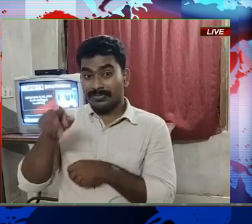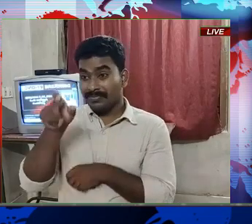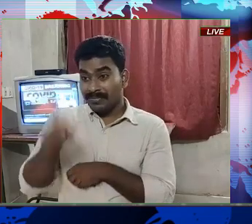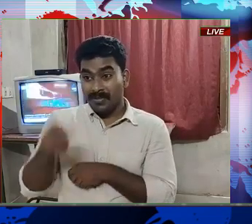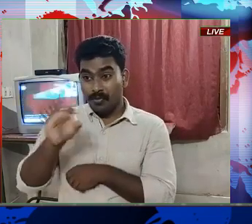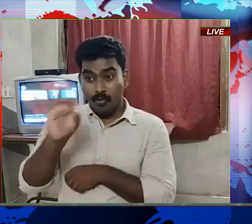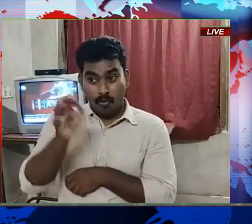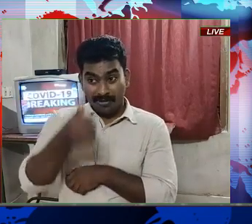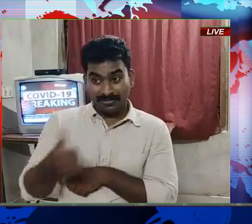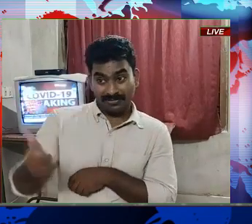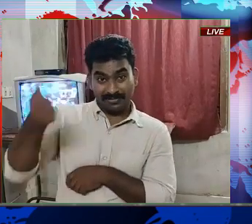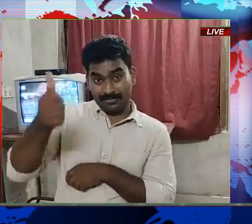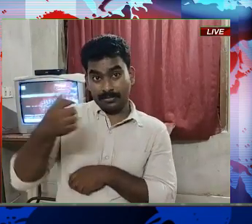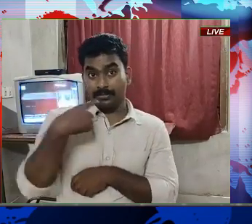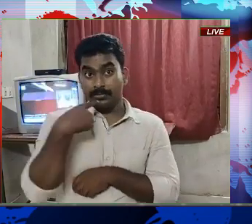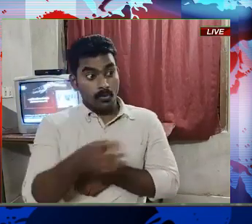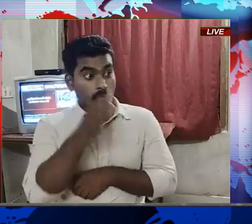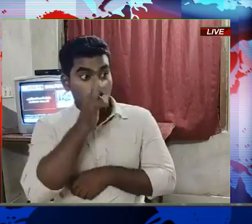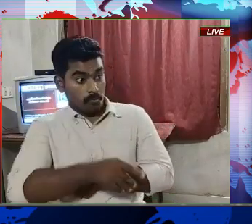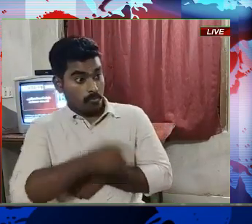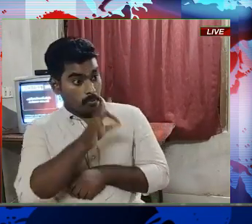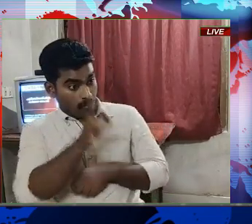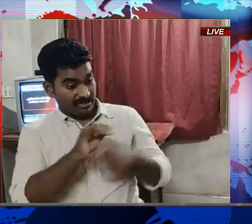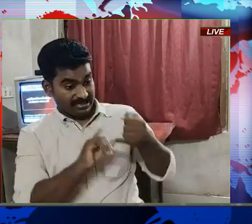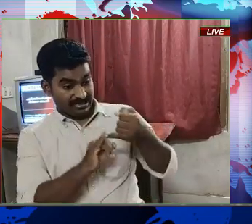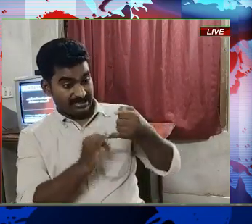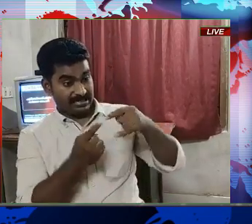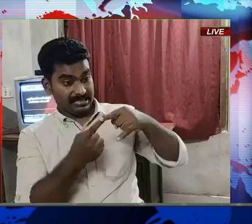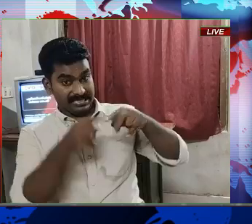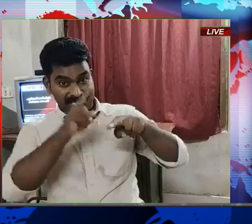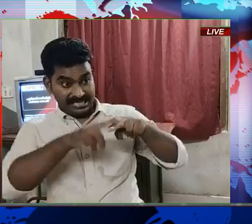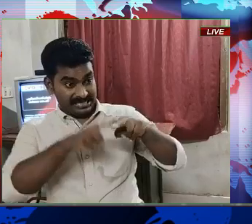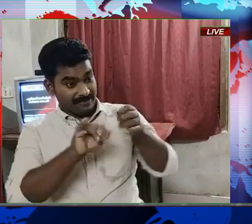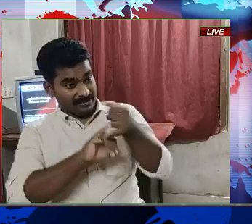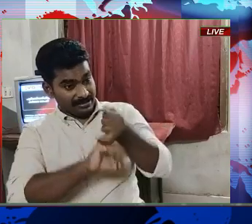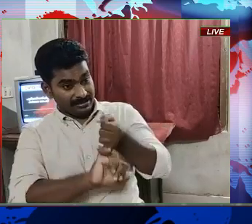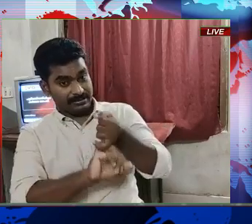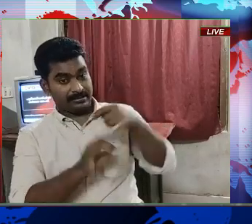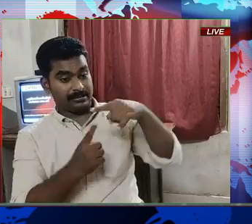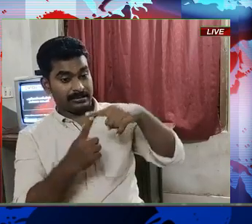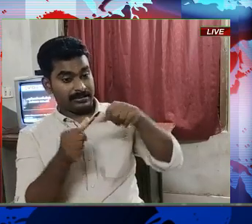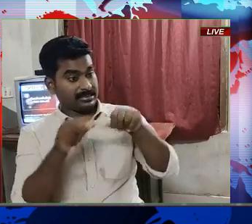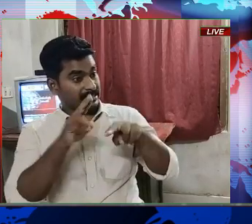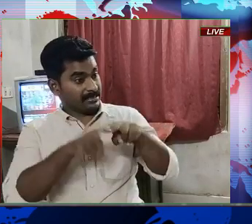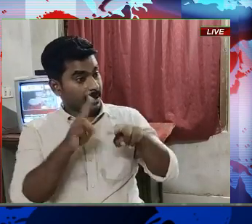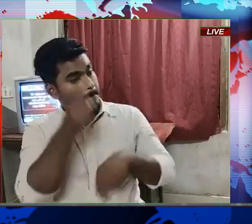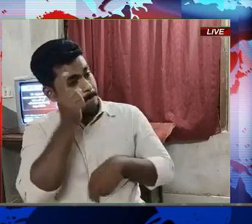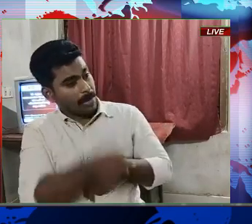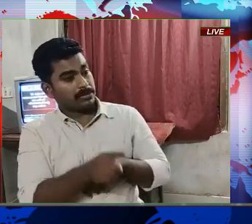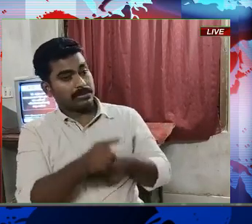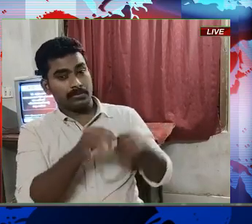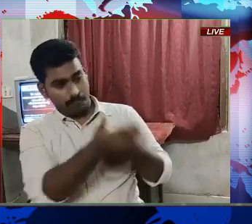റാപ്പിഡ് ടെസ്റ്റ് കിറ്റ് ആവശ്യത്തിന് ലഭിക്കാനുള്ള നടപടികൾ സ്വീകരിച്ചു വരുന്നുണ്ട്. അത് ലഭിക്കുമെന്ന് തന്നെയാണ് കാണുന്നത്.